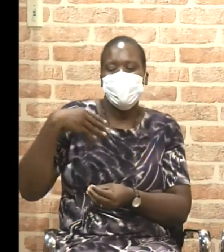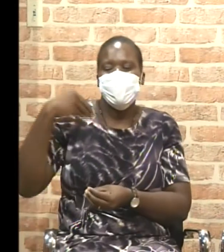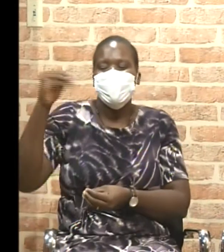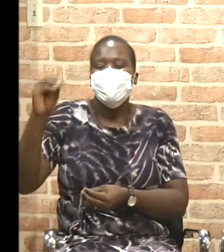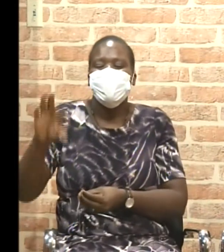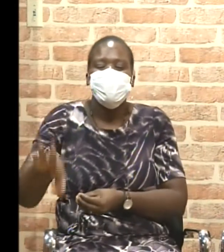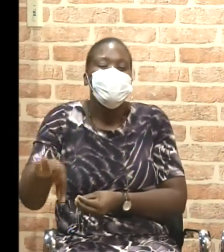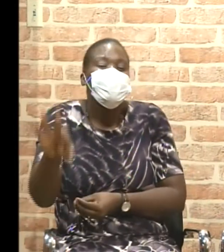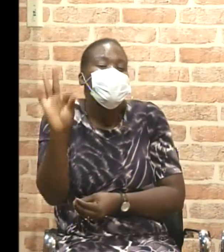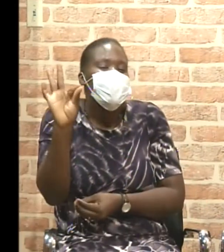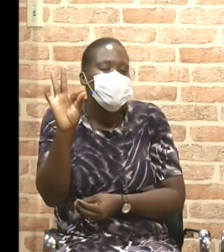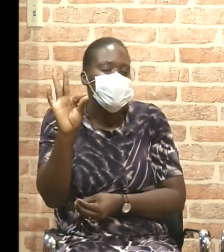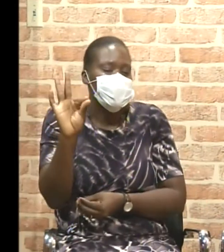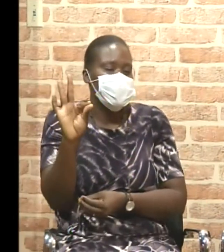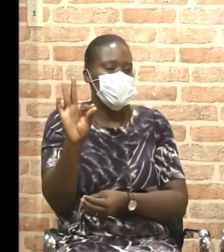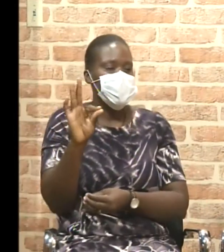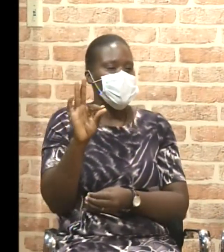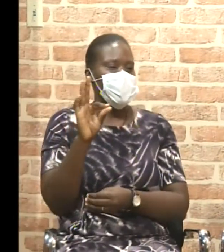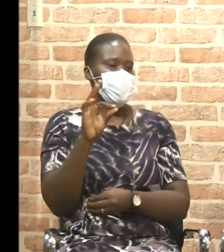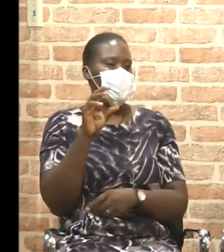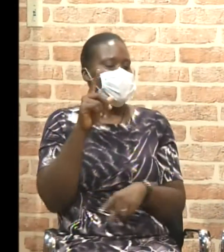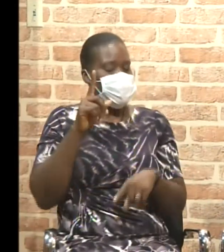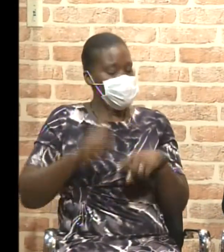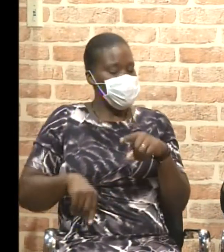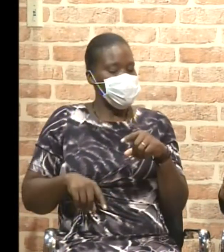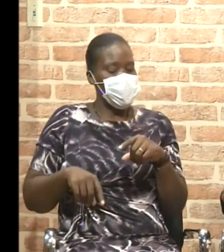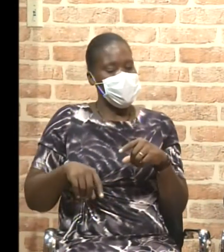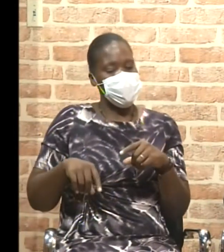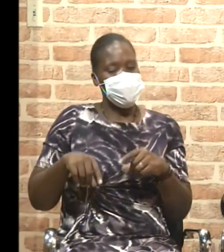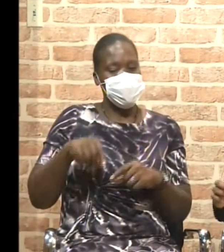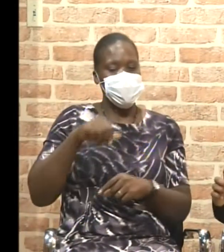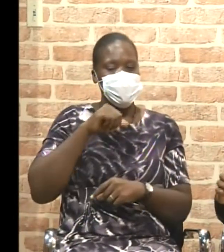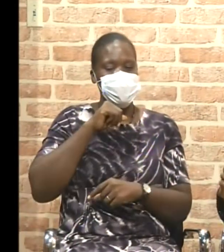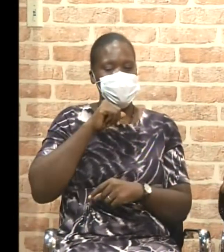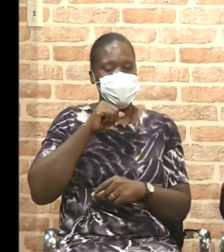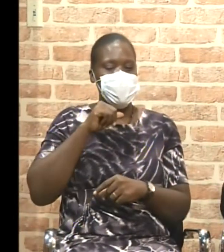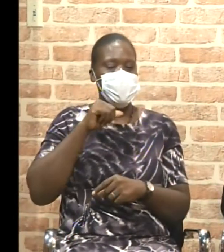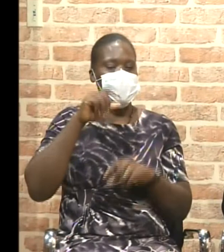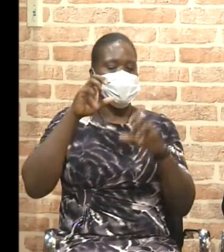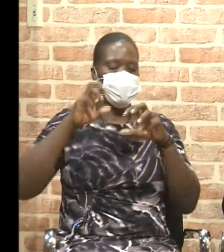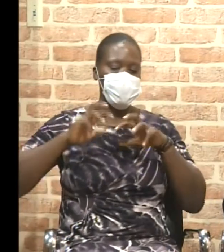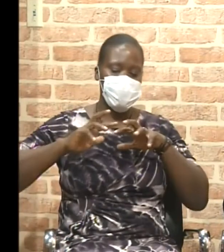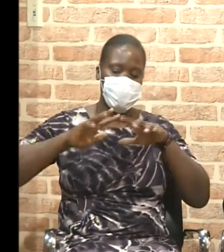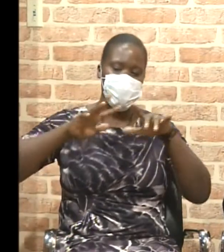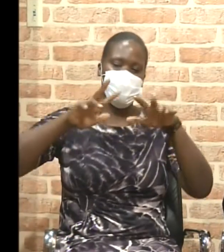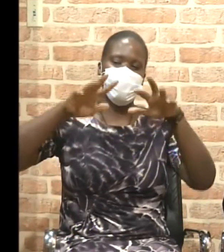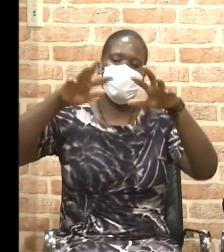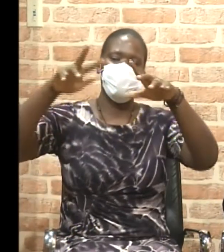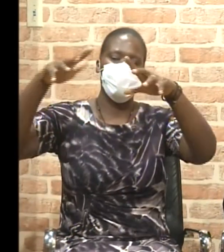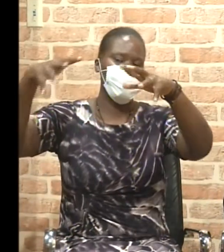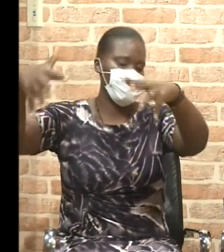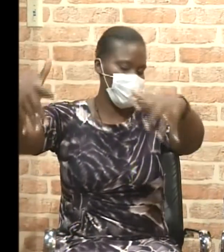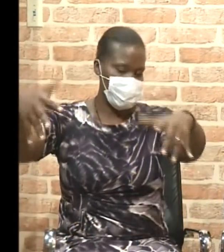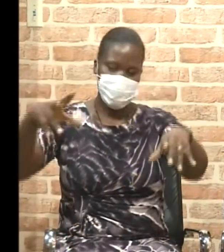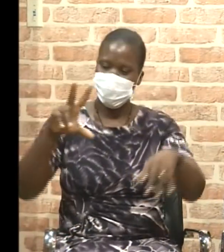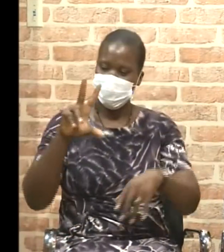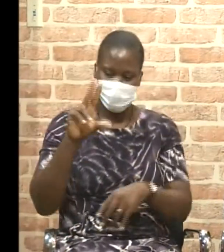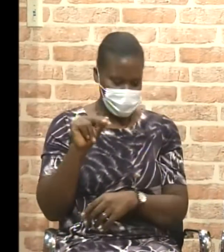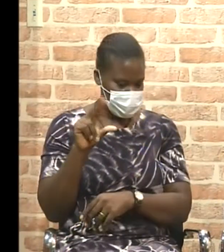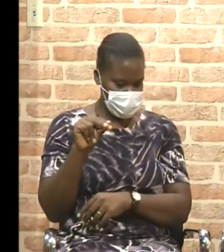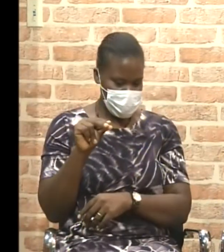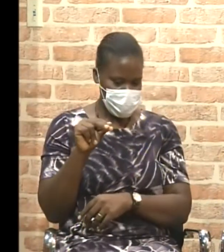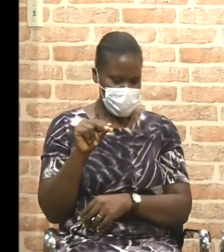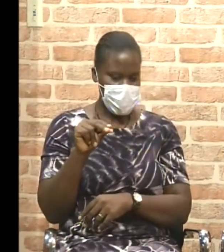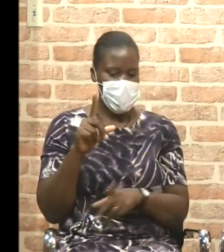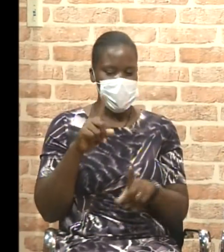ce n'est pas parce que nous ne pouvons pas joindre, mais pas oublier, logiquement, il faut qu'on ne pas faire foule. Maintenant, nous avons un souci pour rassembler les gens.